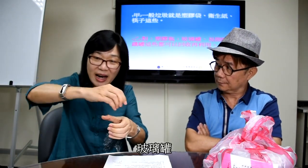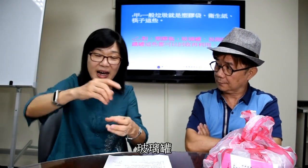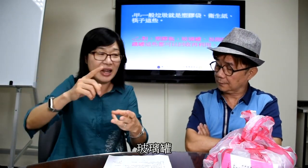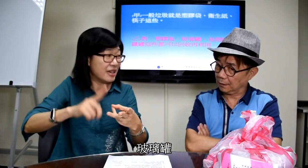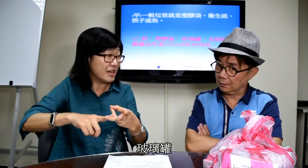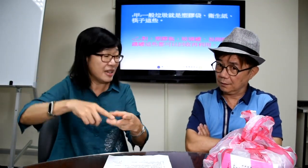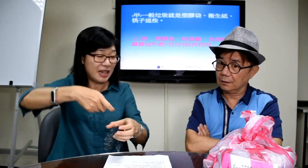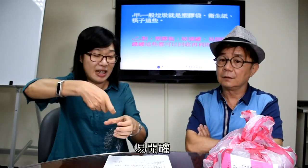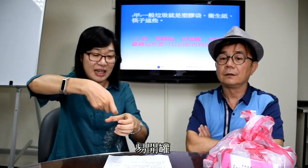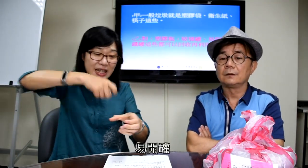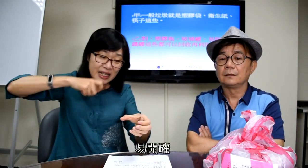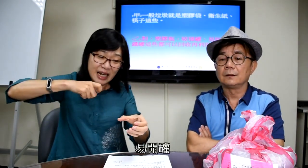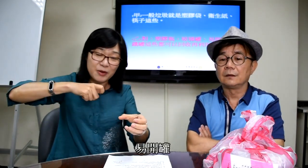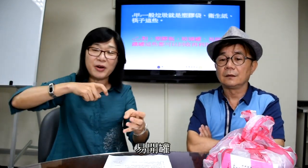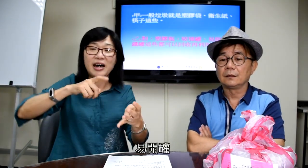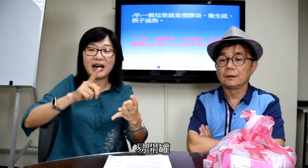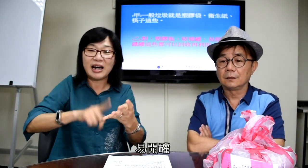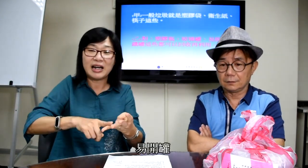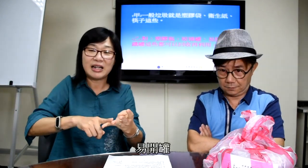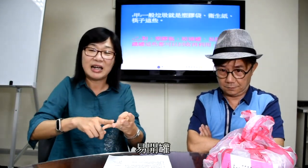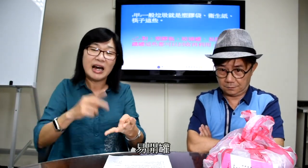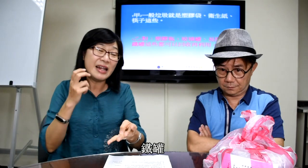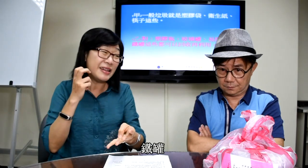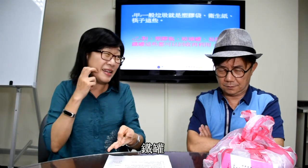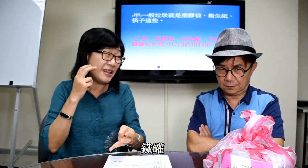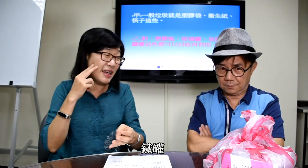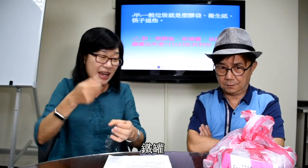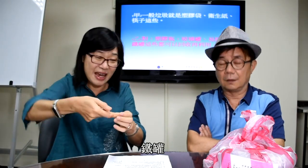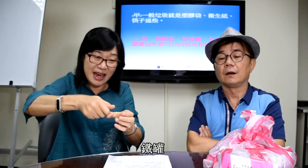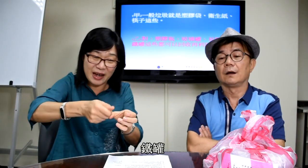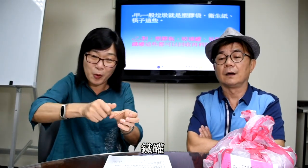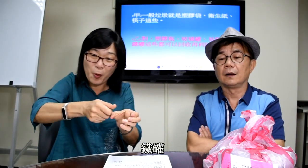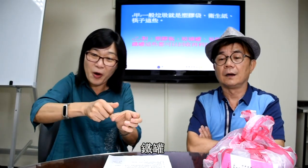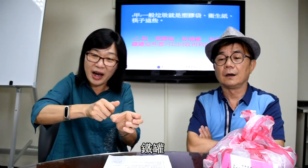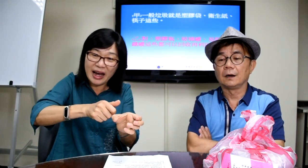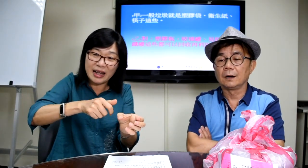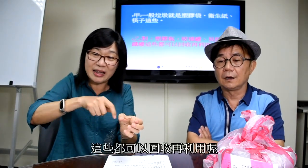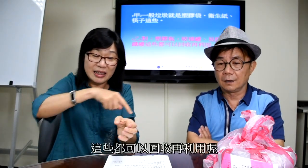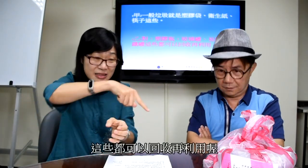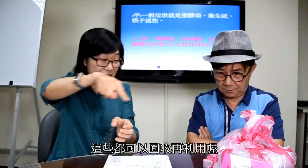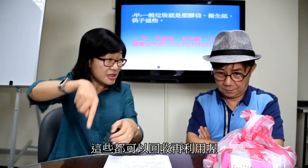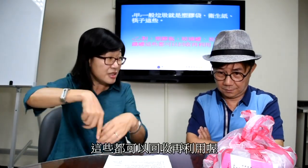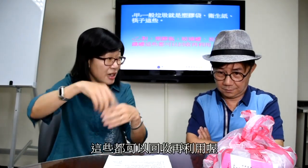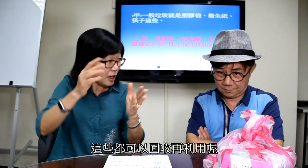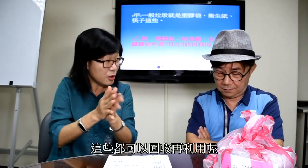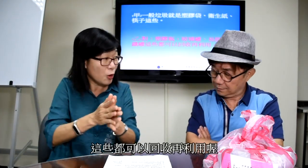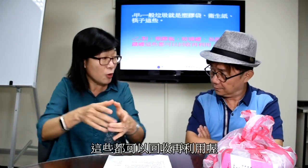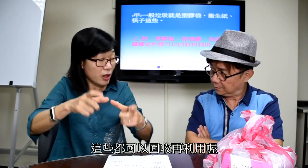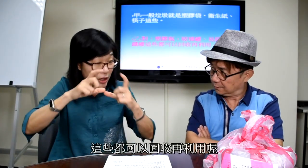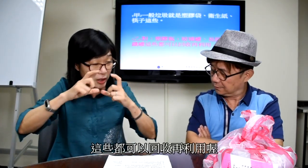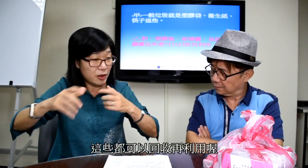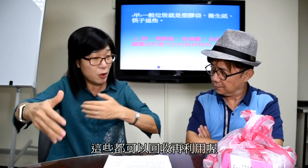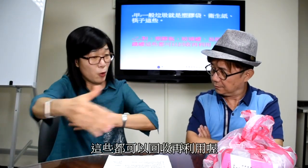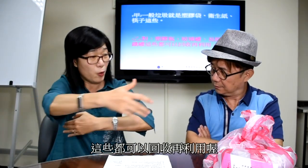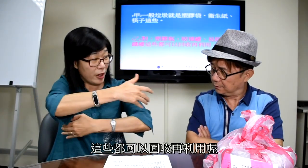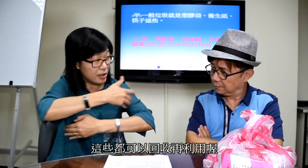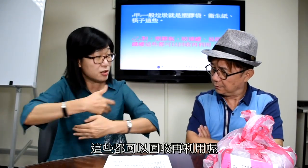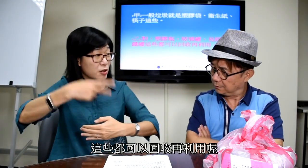罐、易开罐、铁罐，这些都可以回